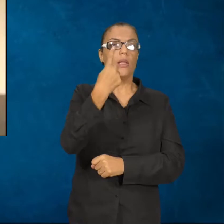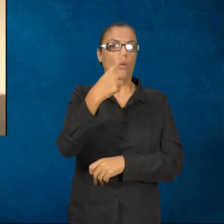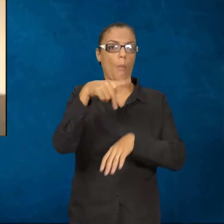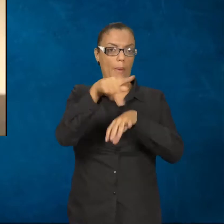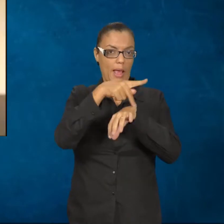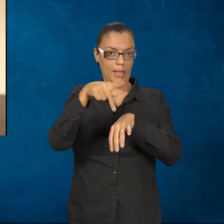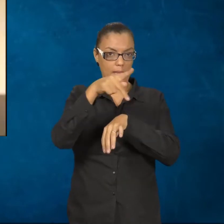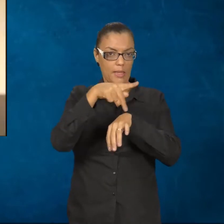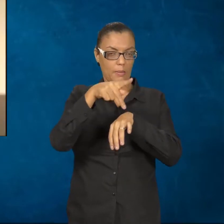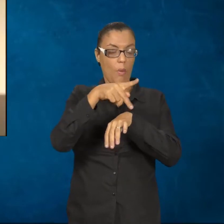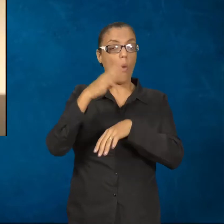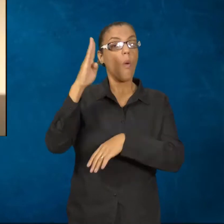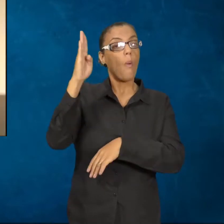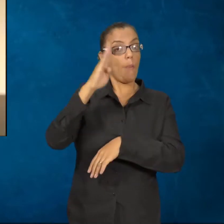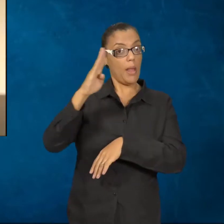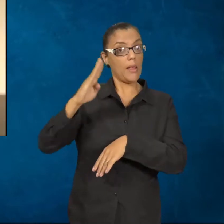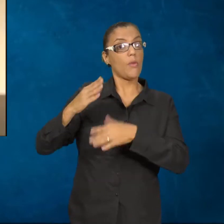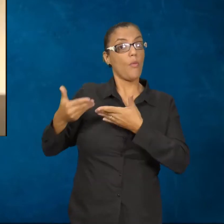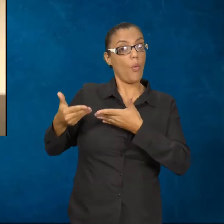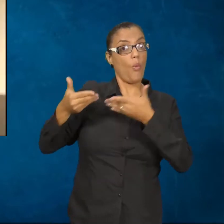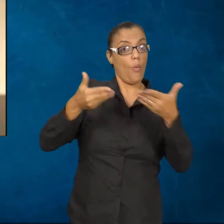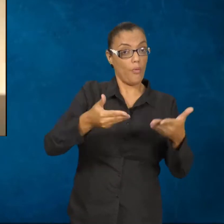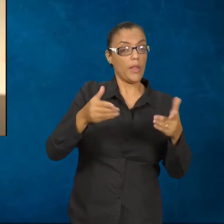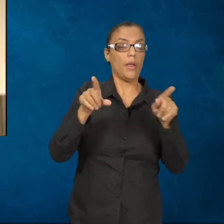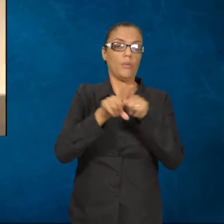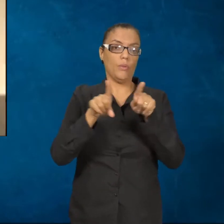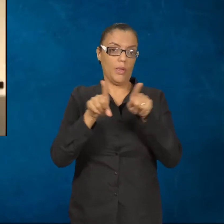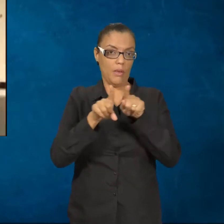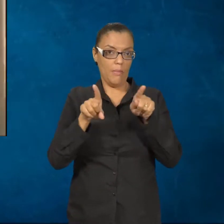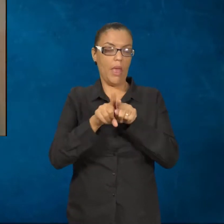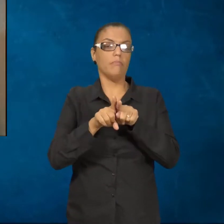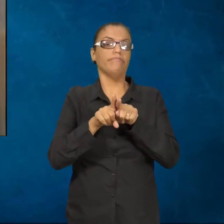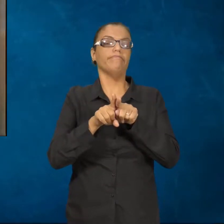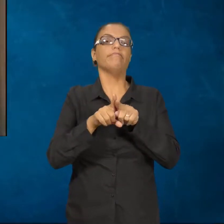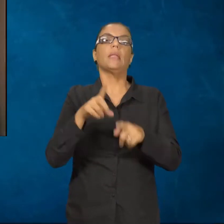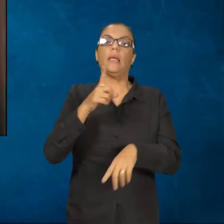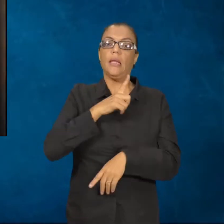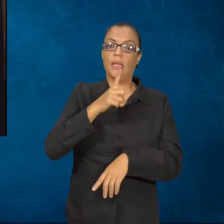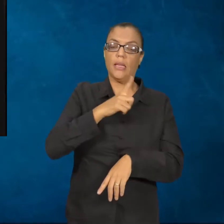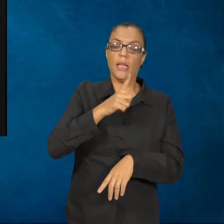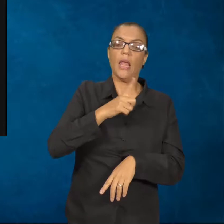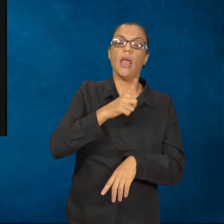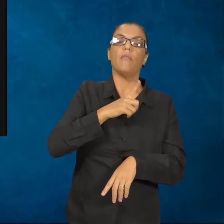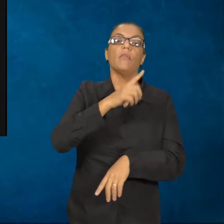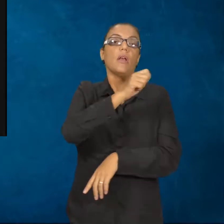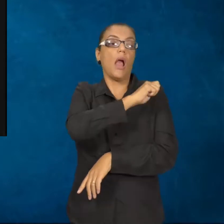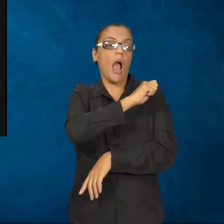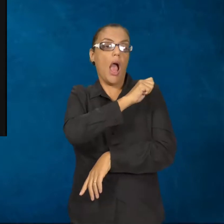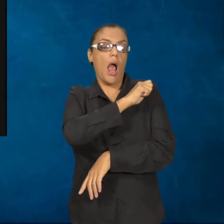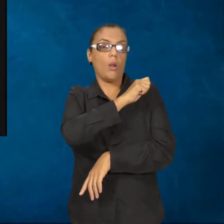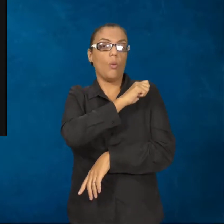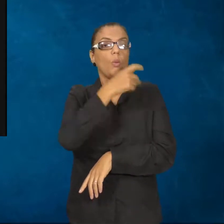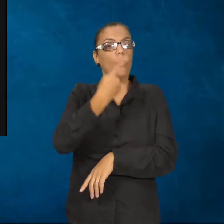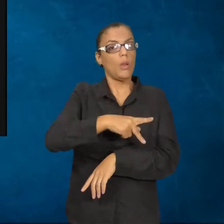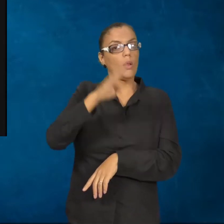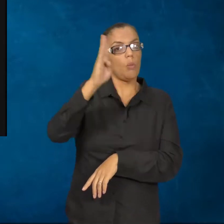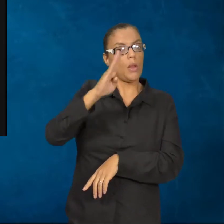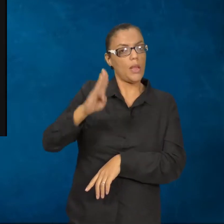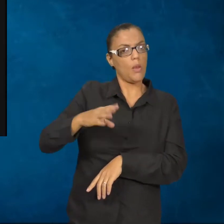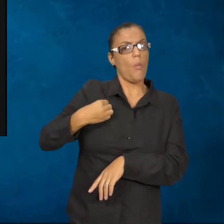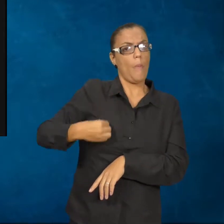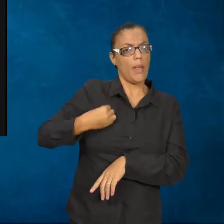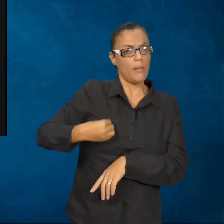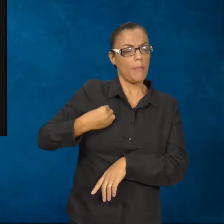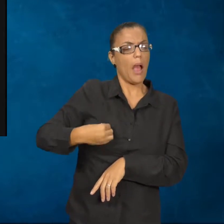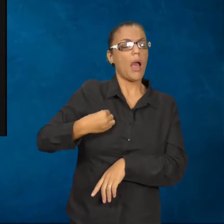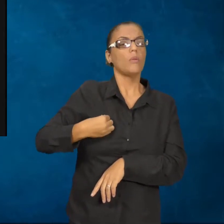O Brasil foi um dos convidados. O Brasil, e olha, os alunos escolhidos segundo o mesmo critério